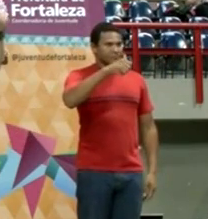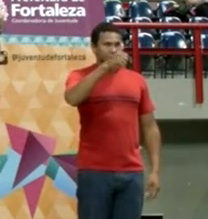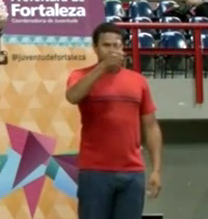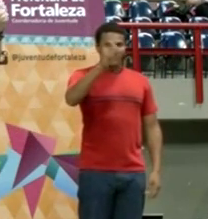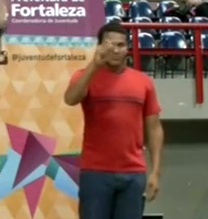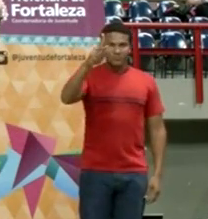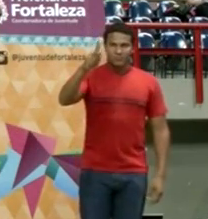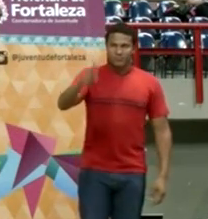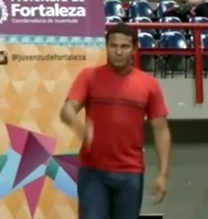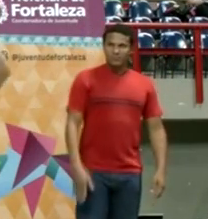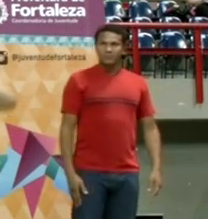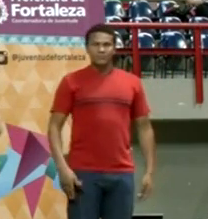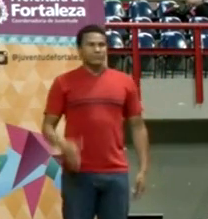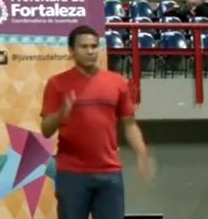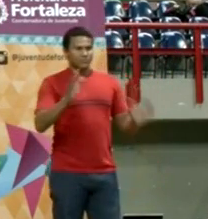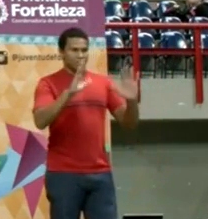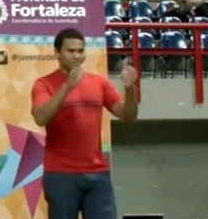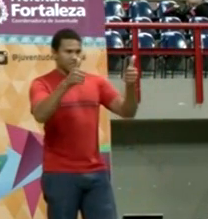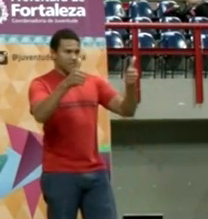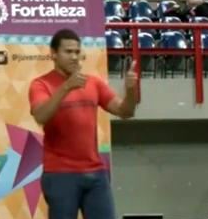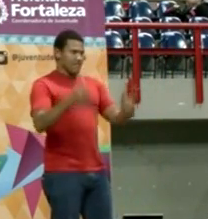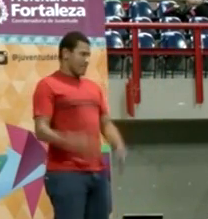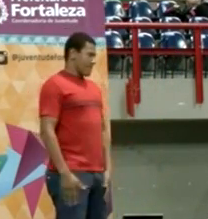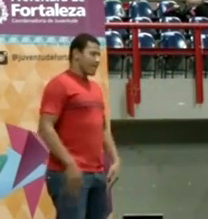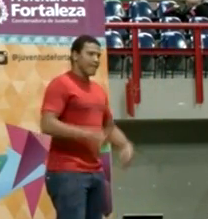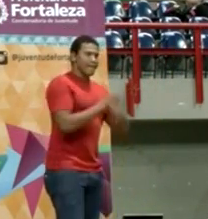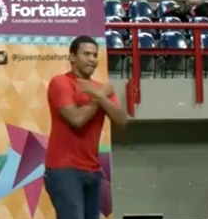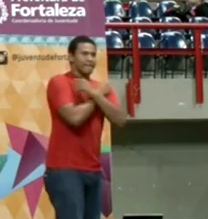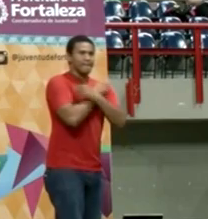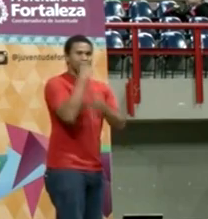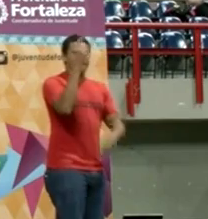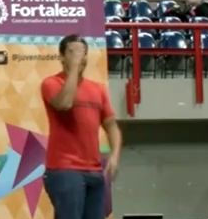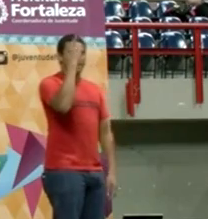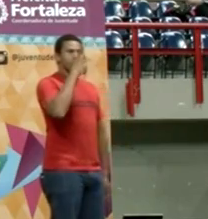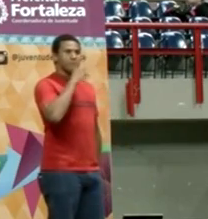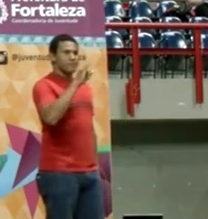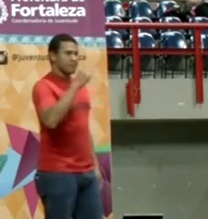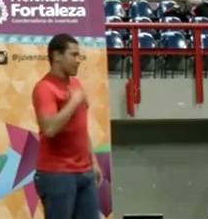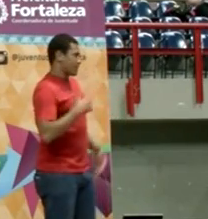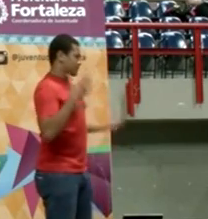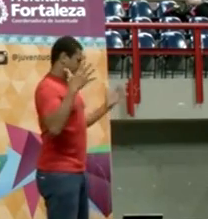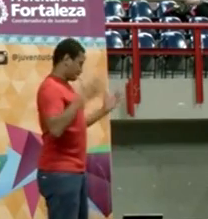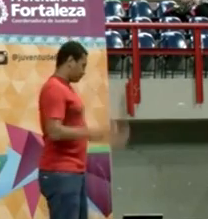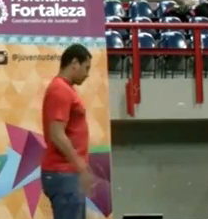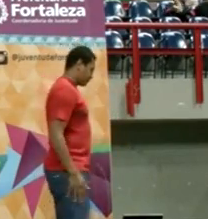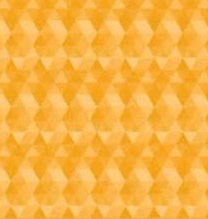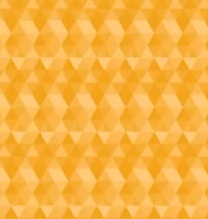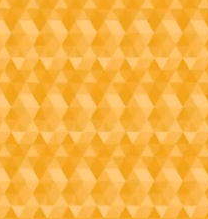dúvidas aí, beleza? Tchau, feliz Dia dos Pais, aproveitem aí.